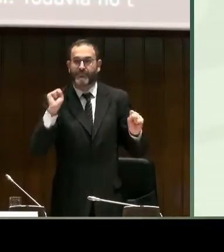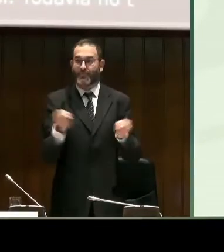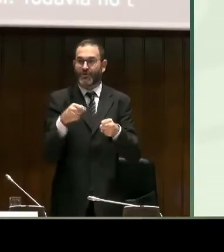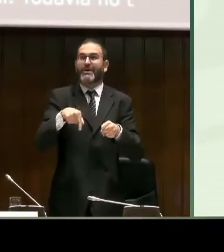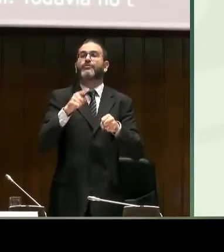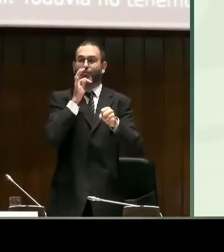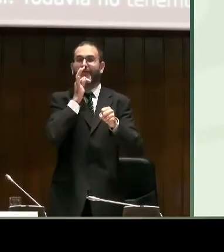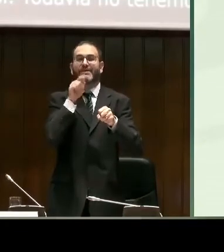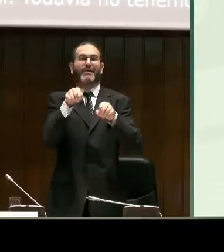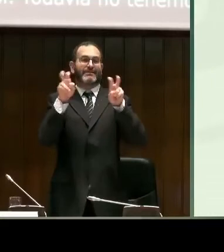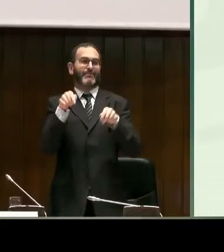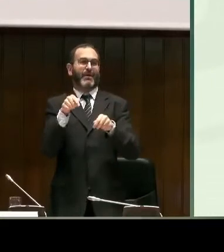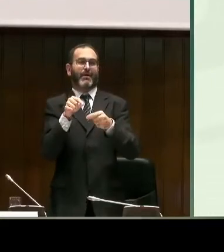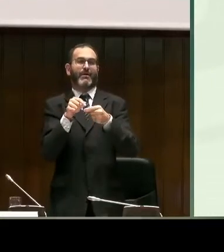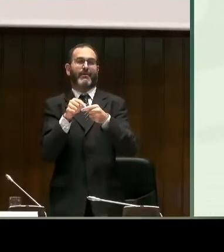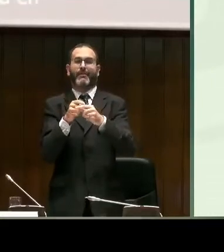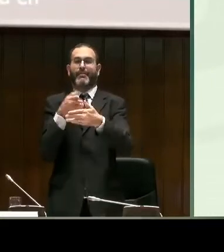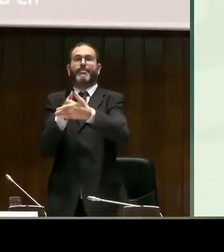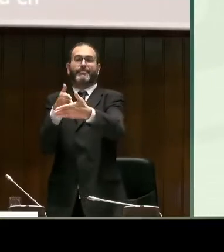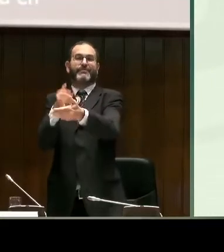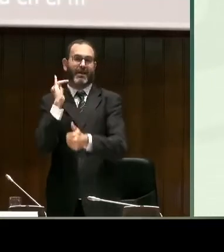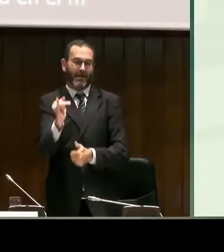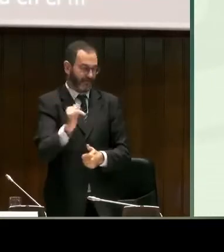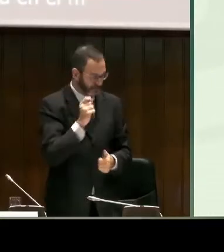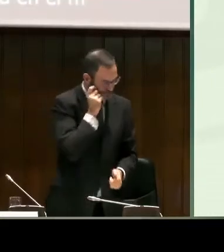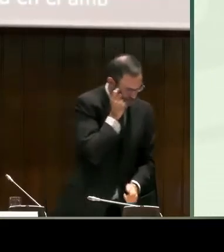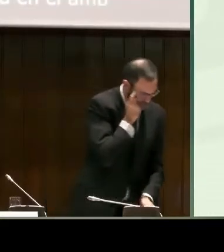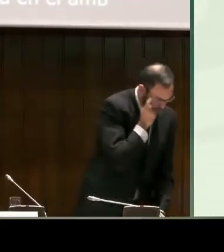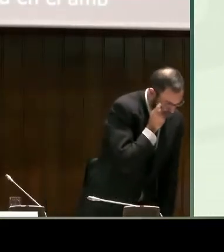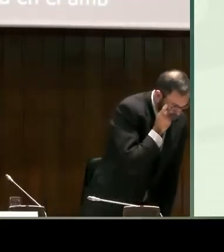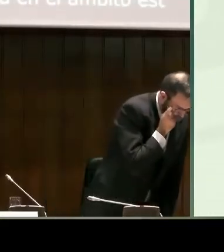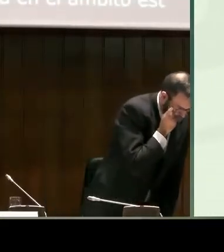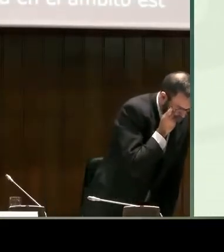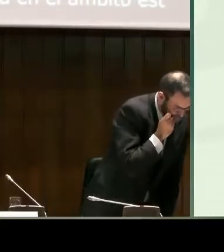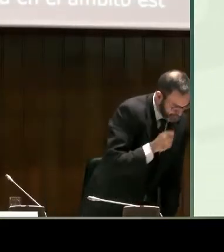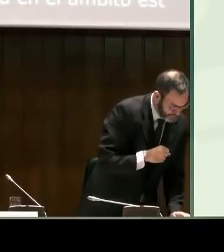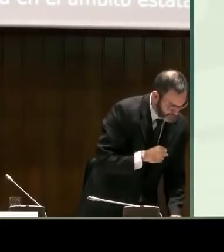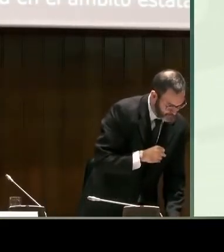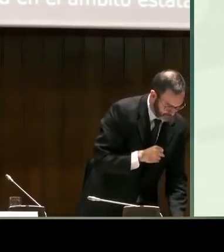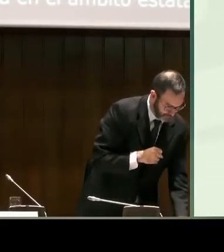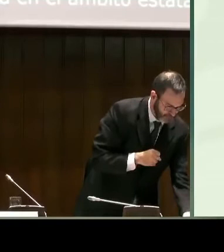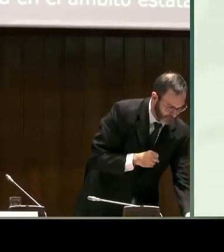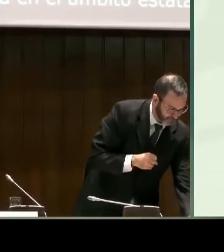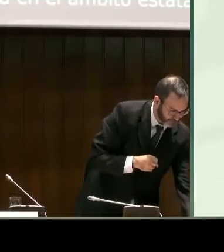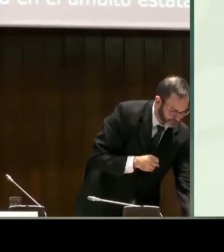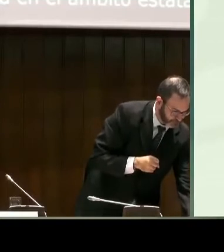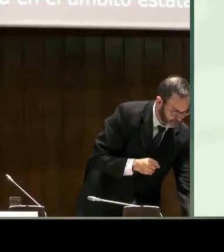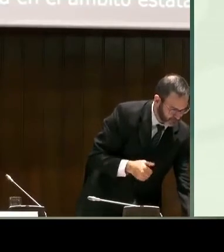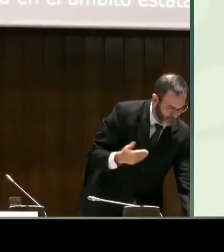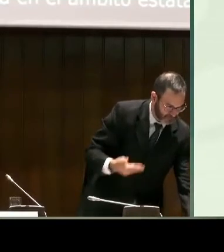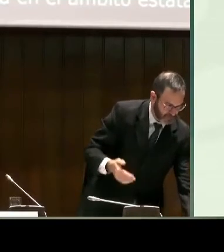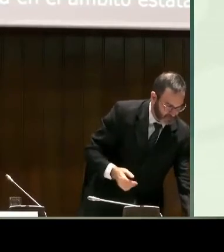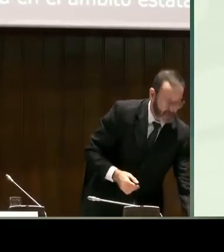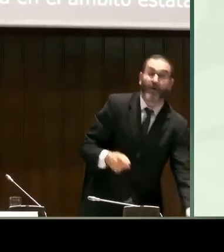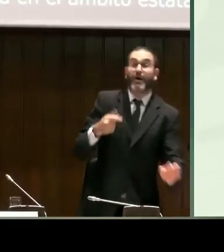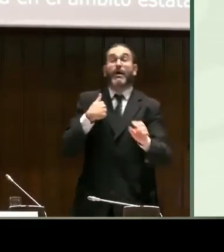competencias que se exigen en la consecución del nivel B2 de un idioma extranjero, pues se anulen para el alumnado sordo por